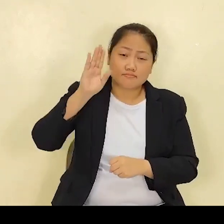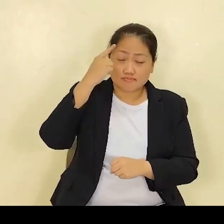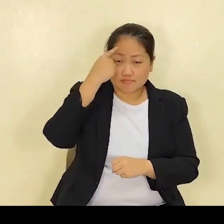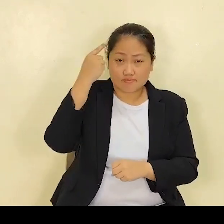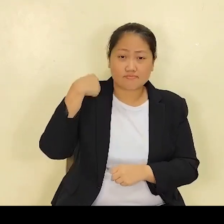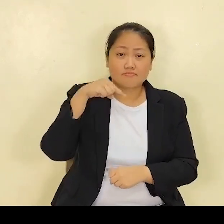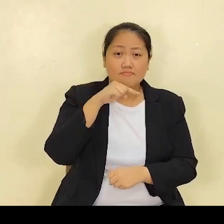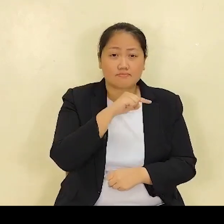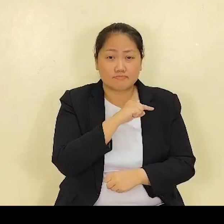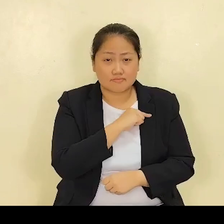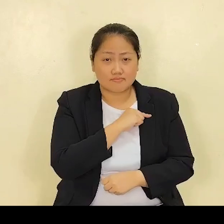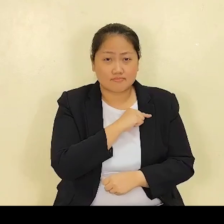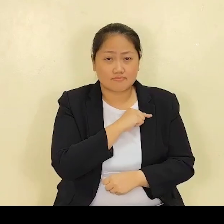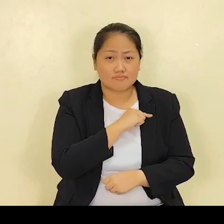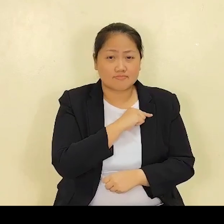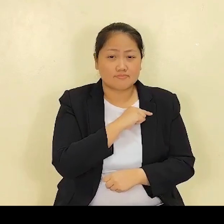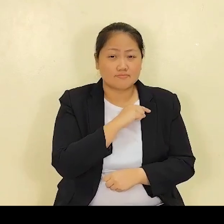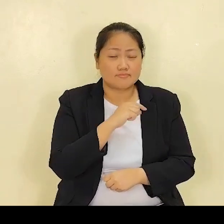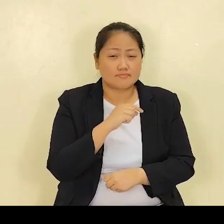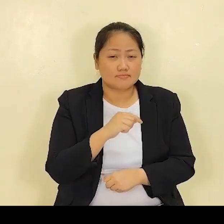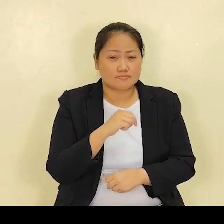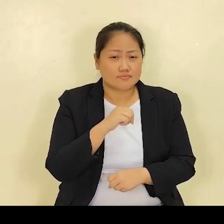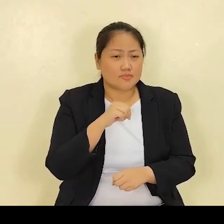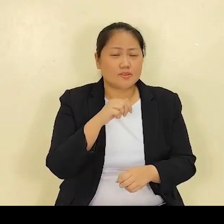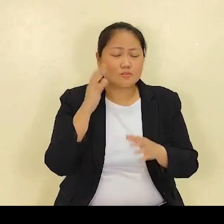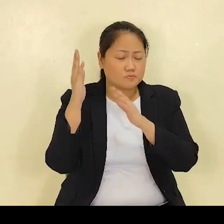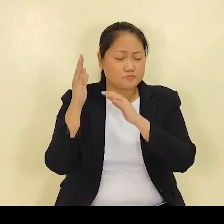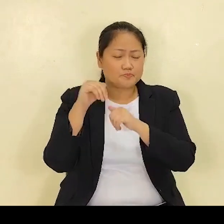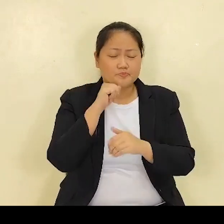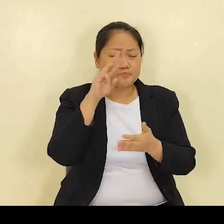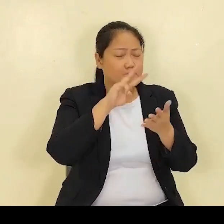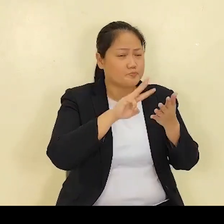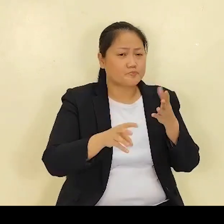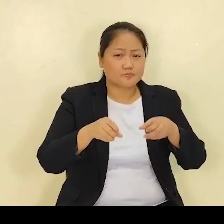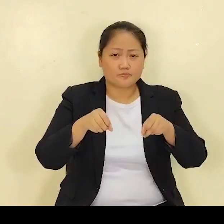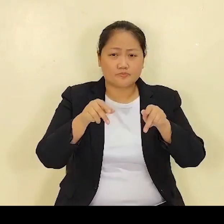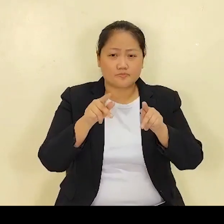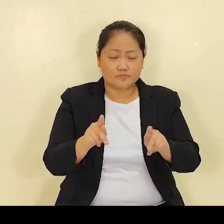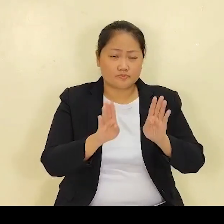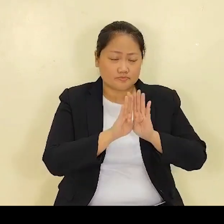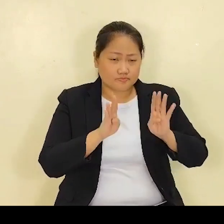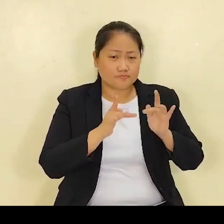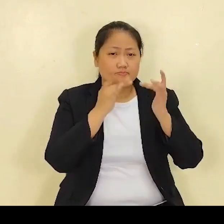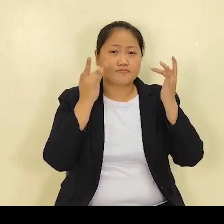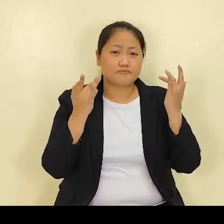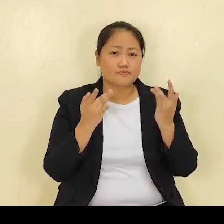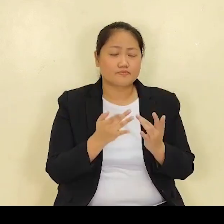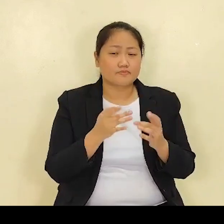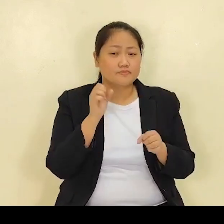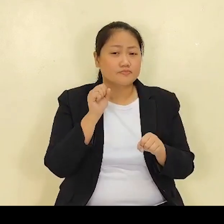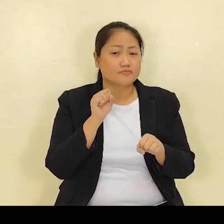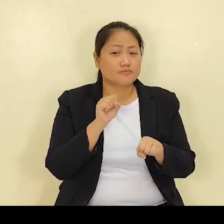amin. Huwag po sana naming sayangin ang pagkakataong mabuksan muli ang aming mga puso, nang